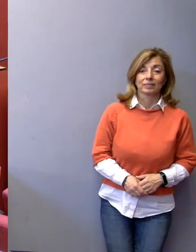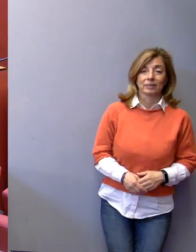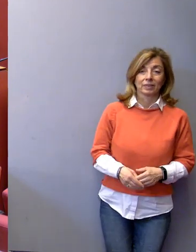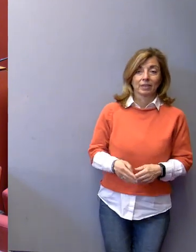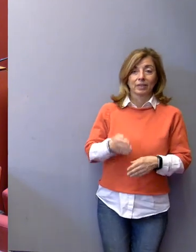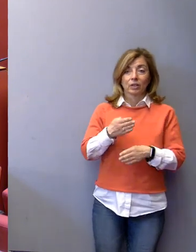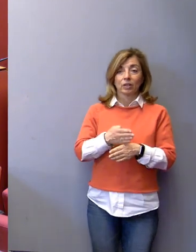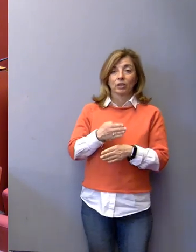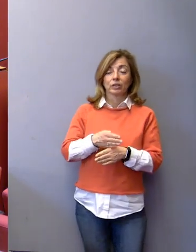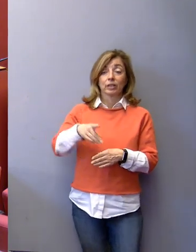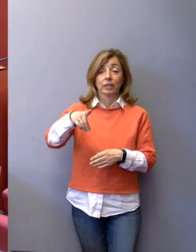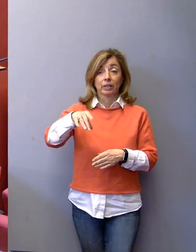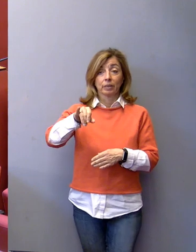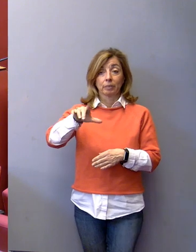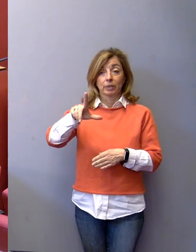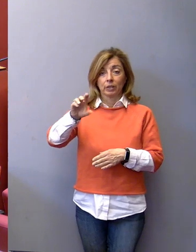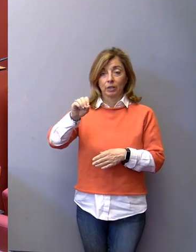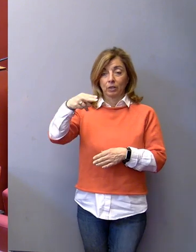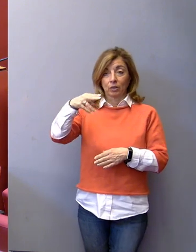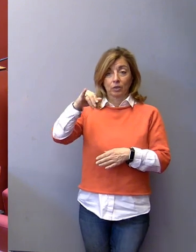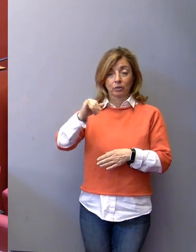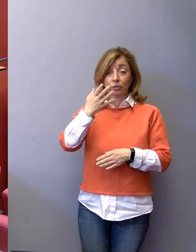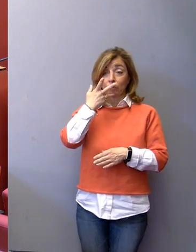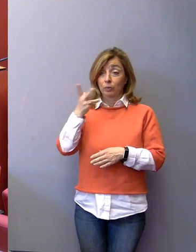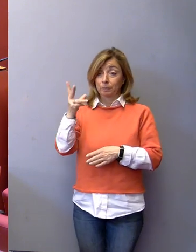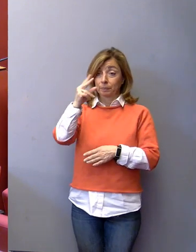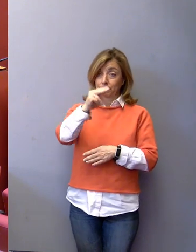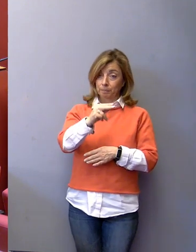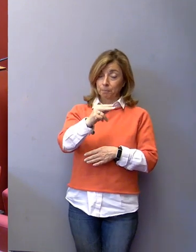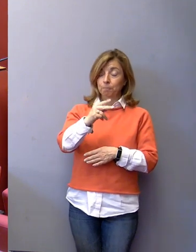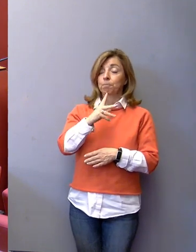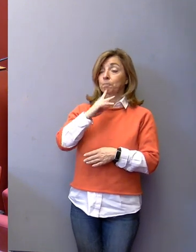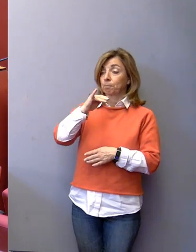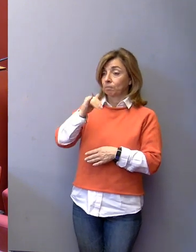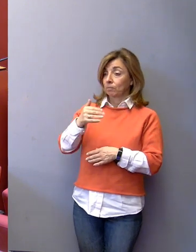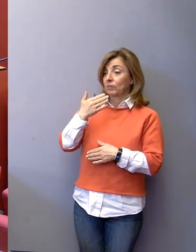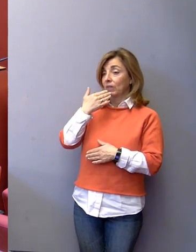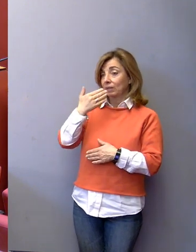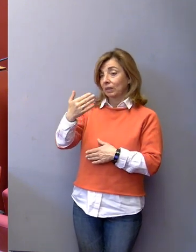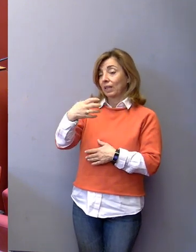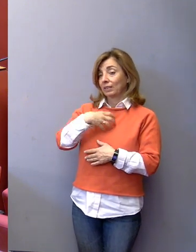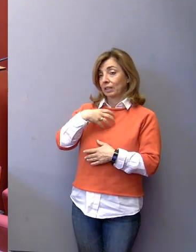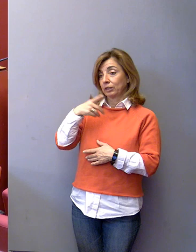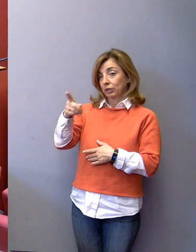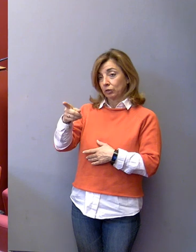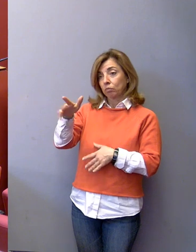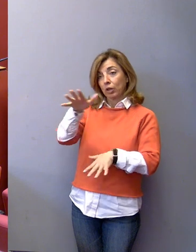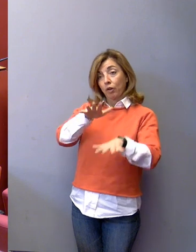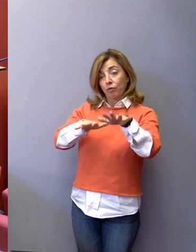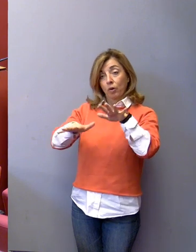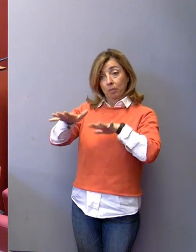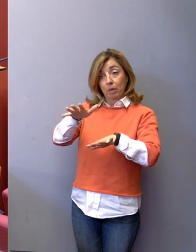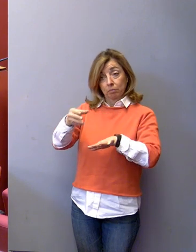Sì presidente ringraziamo l'assessore per le puntuali e tranquillizzanti informazioni